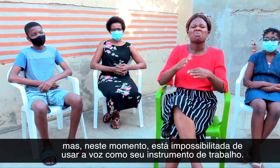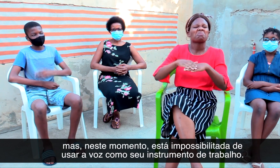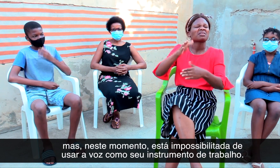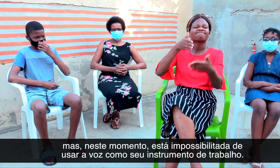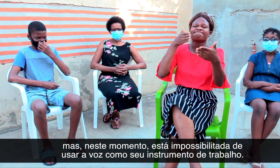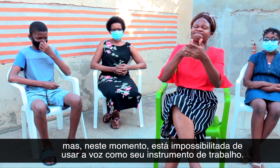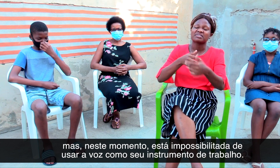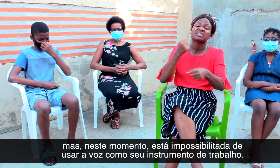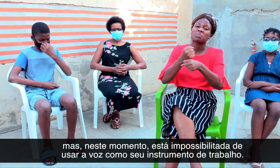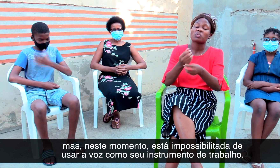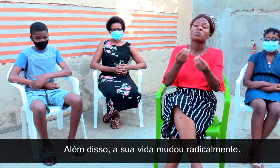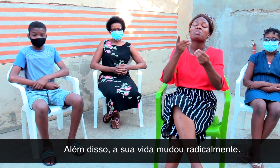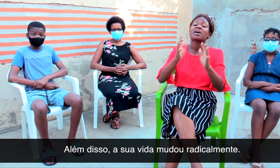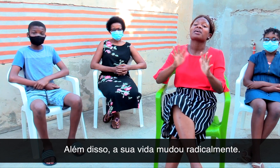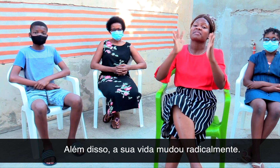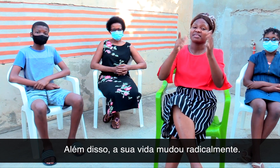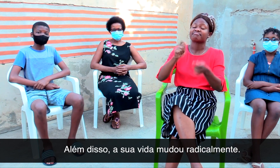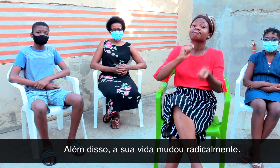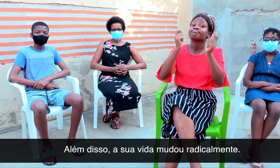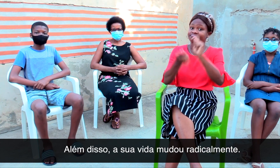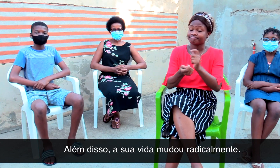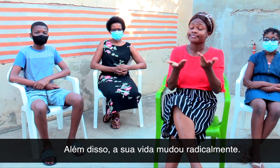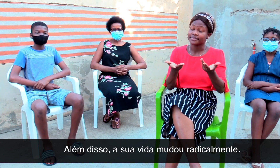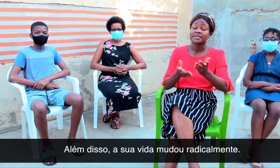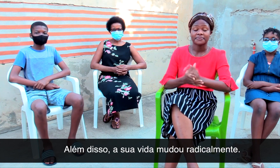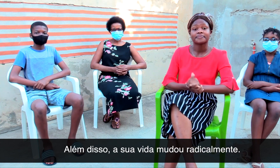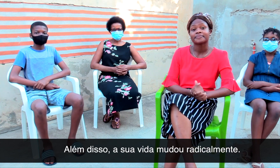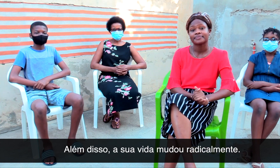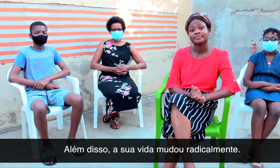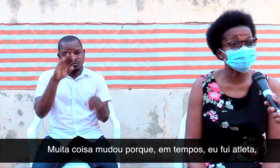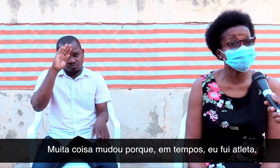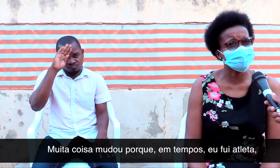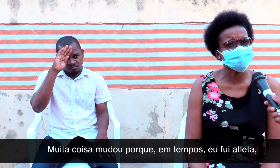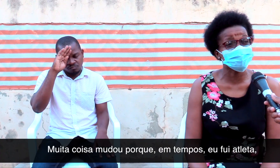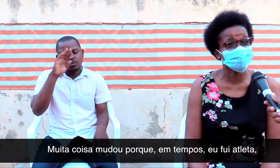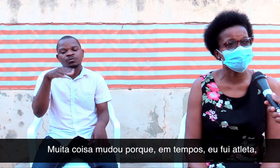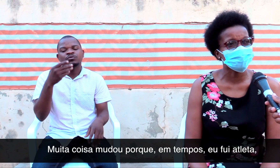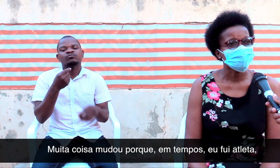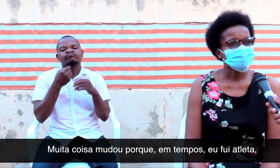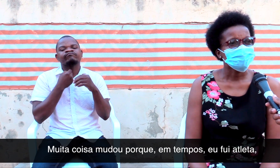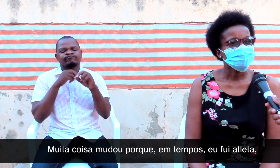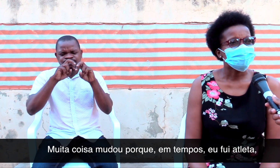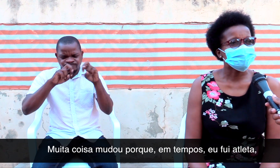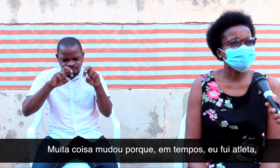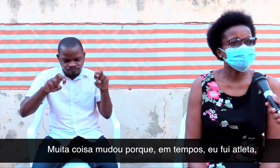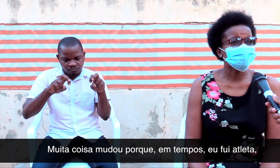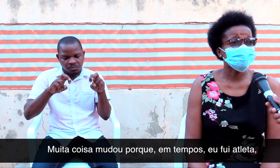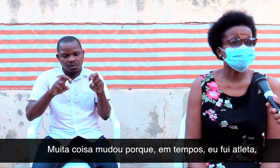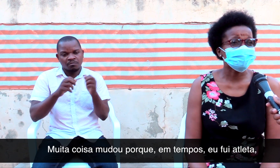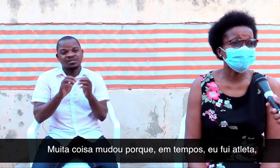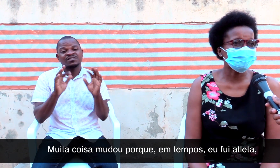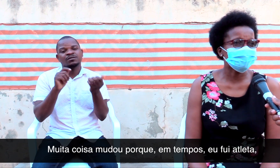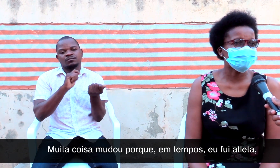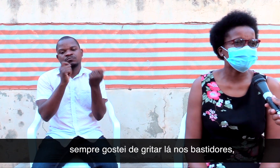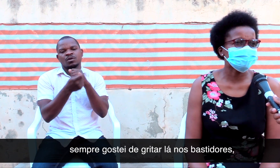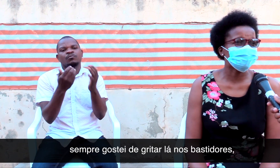seu instrumento de trabalho. Além disso, a sua vida mudou radicalmente. Muita coisa mudou, porque em tempos eu